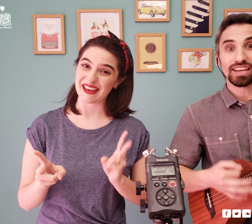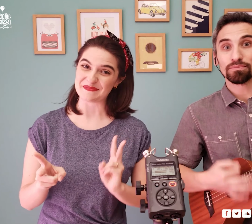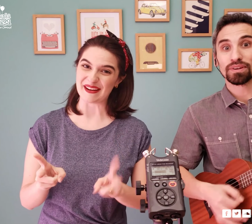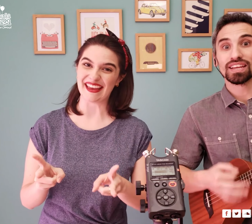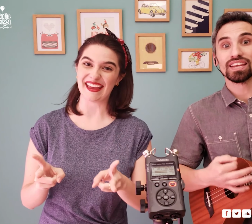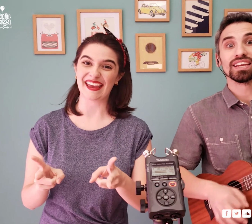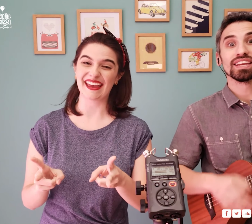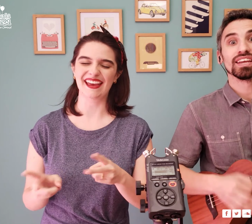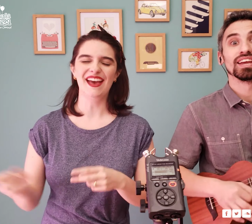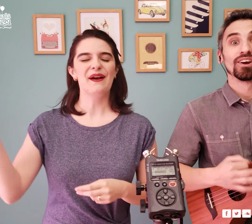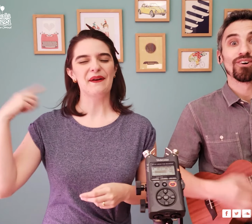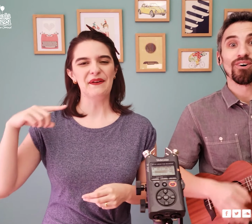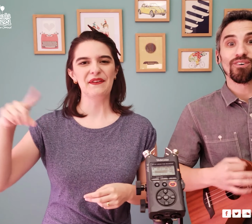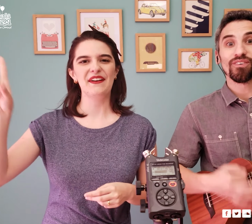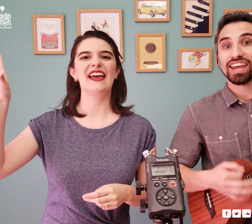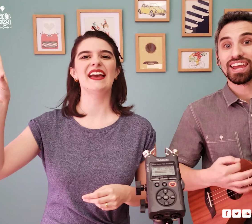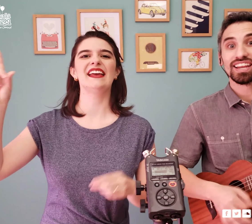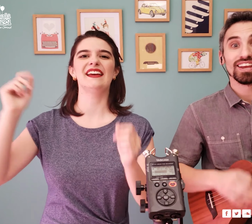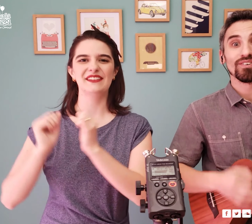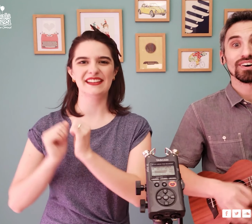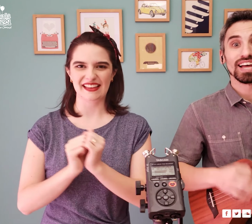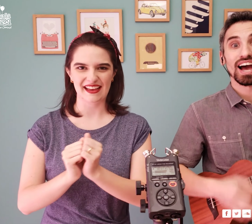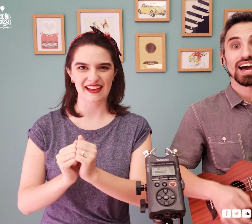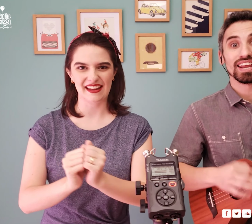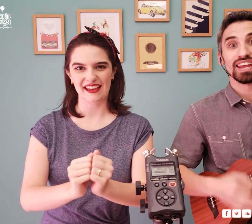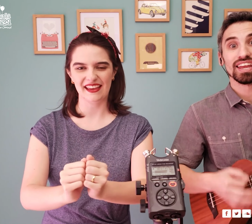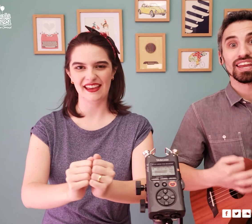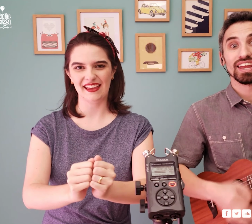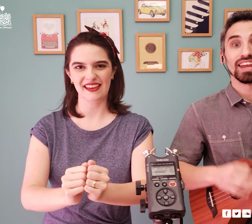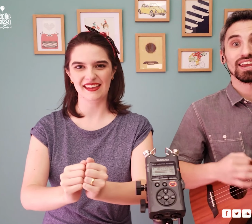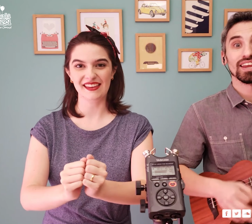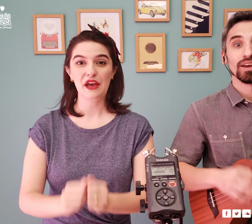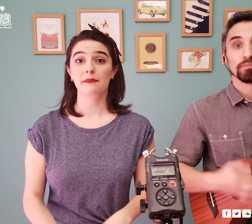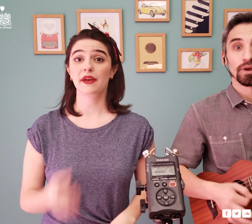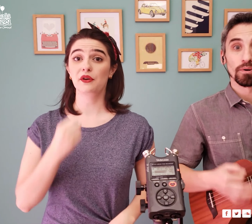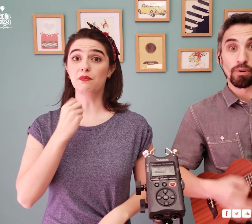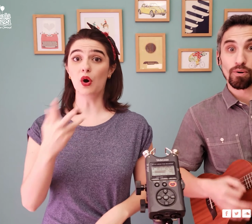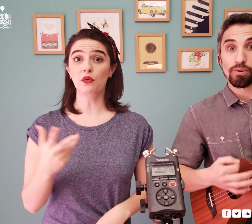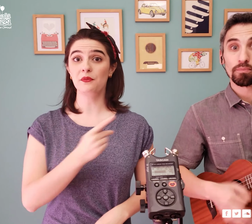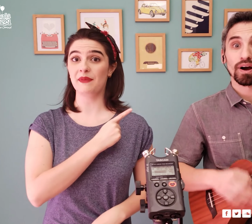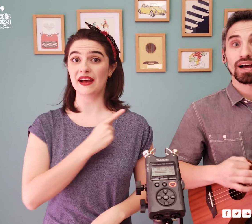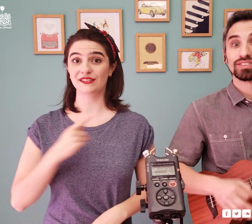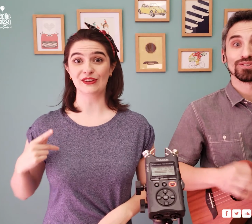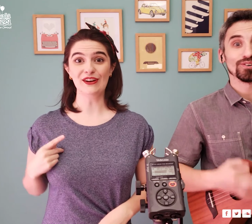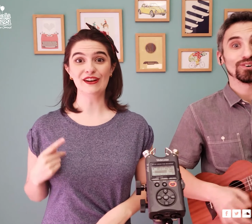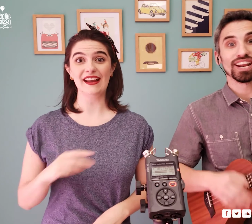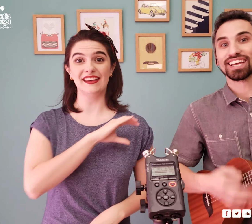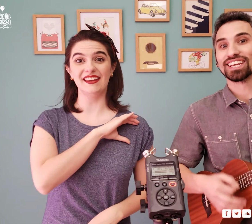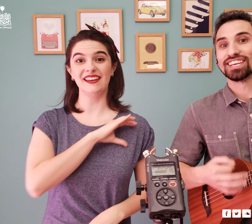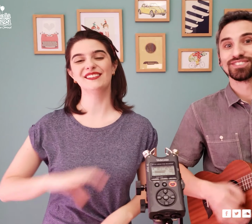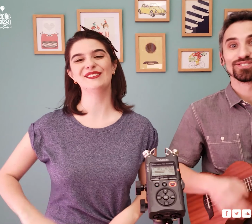Sempre. Sempre. ele eu andarei. Sempre. bom pastor é Cristo.